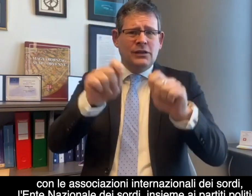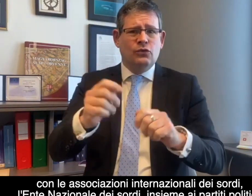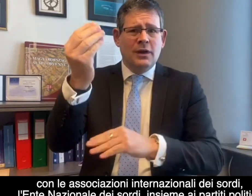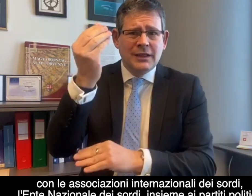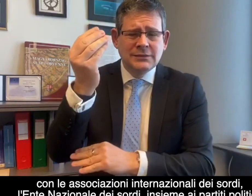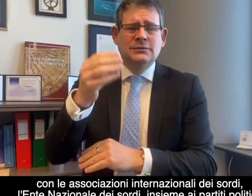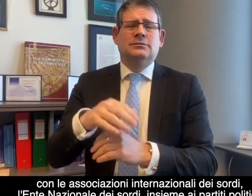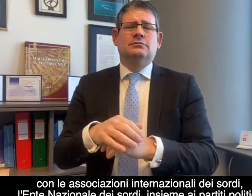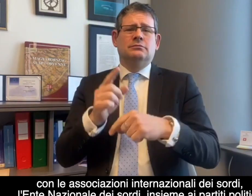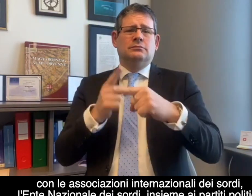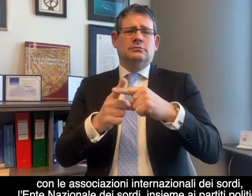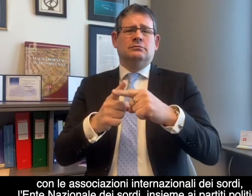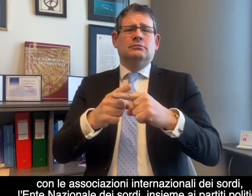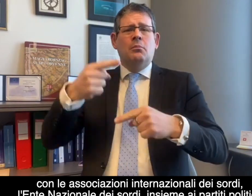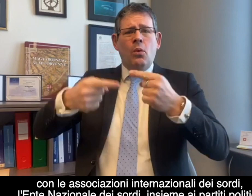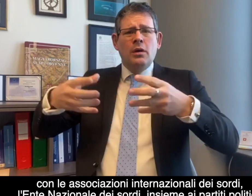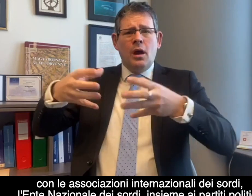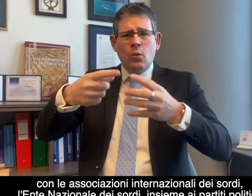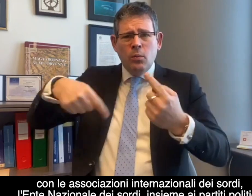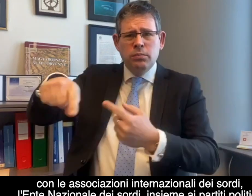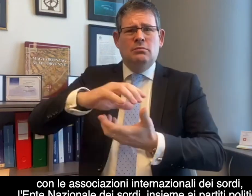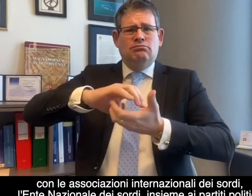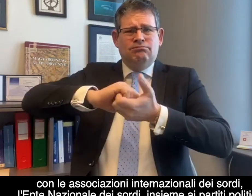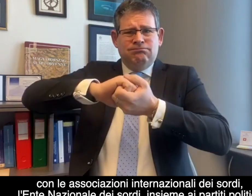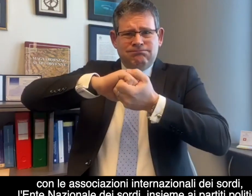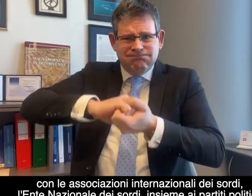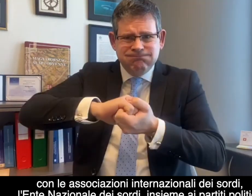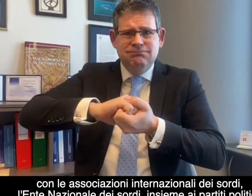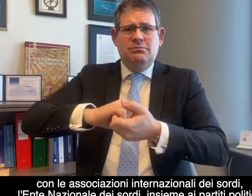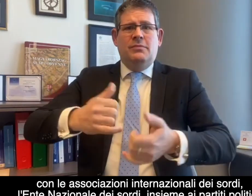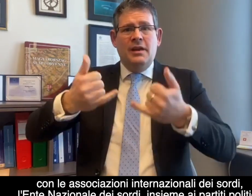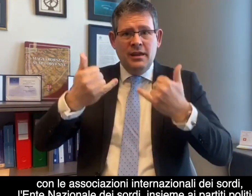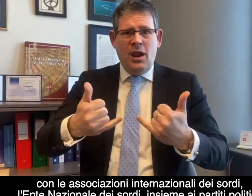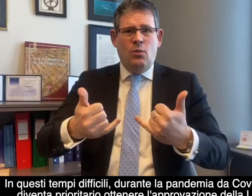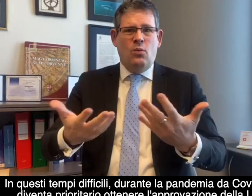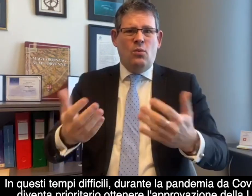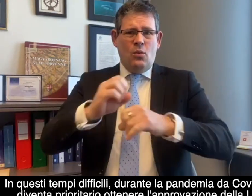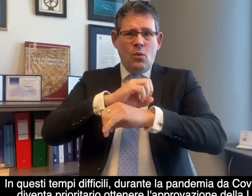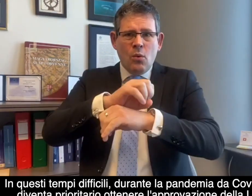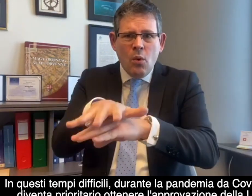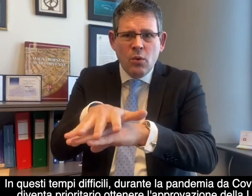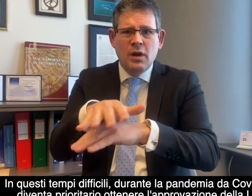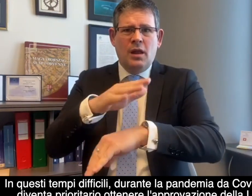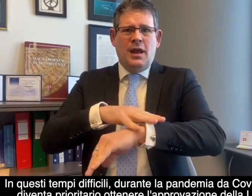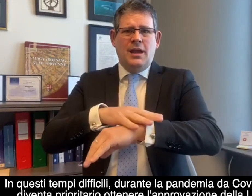internazionali dei sordi l'ente nazionale dei sordi insieme ai partiti politici in questi tempi difficili durante la